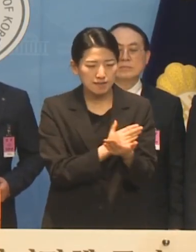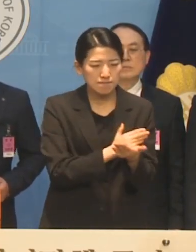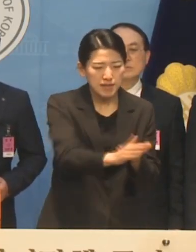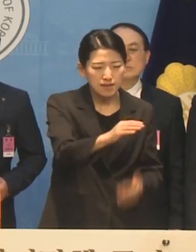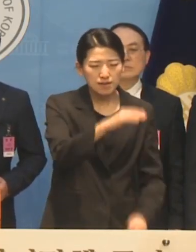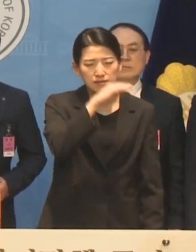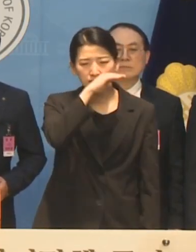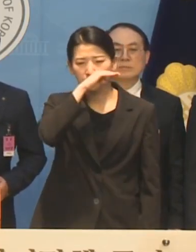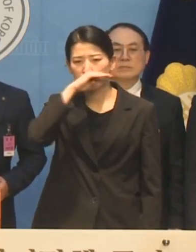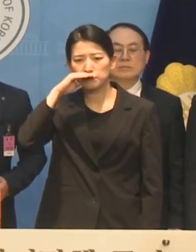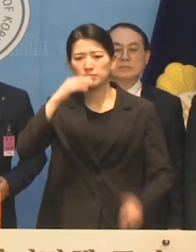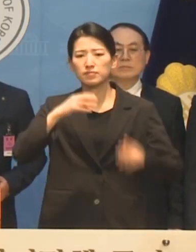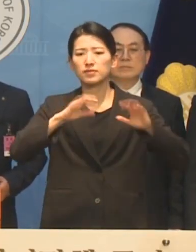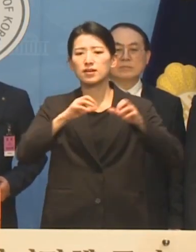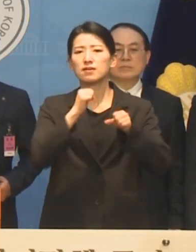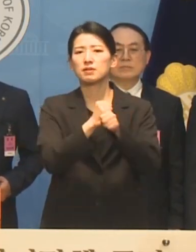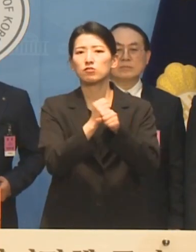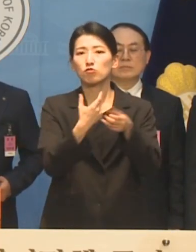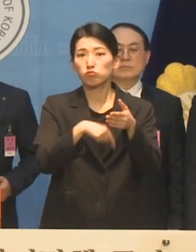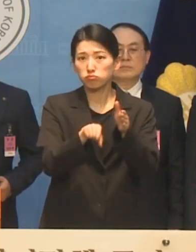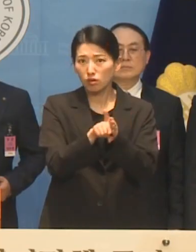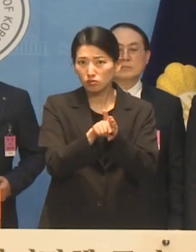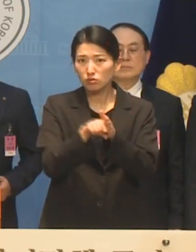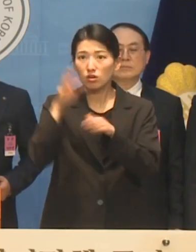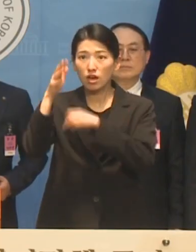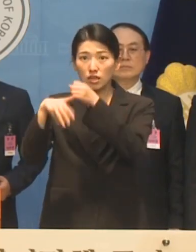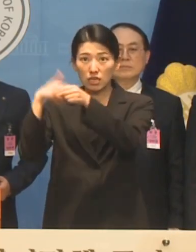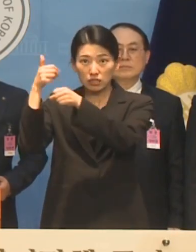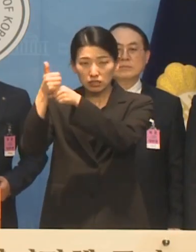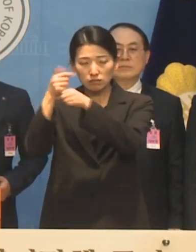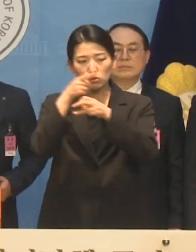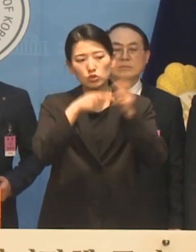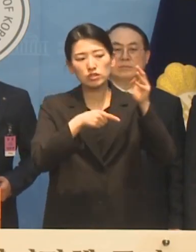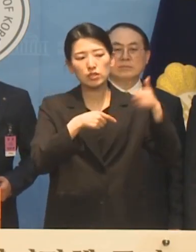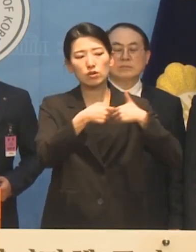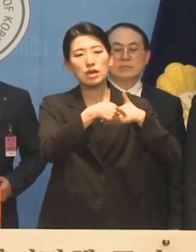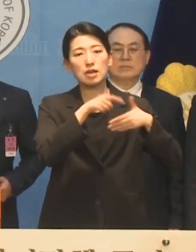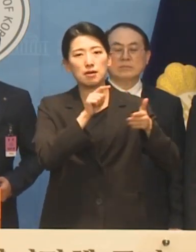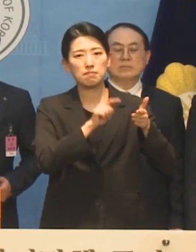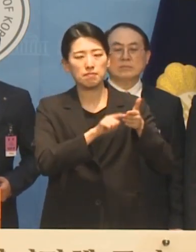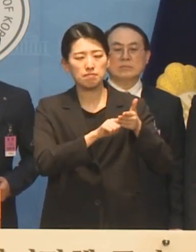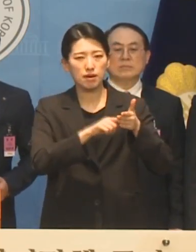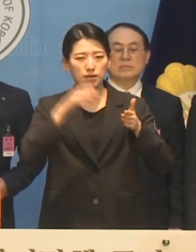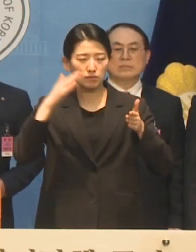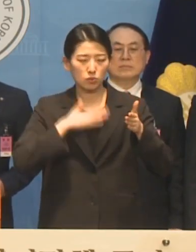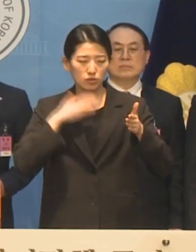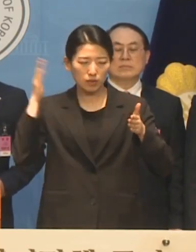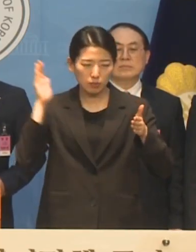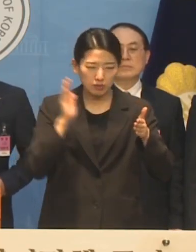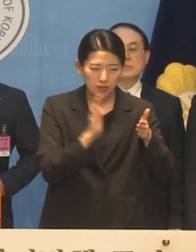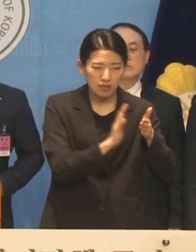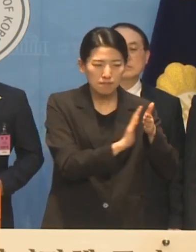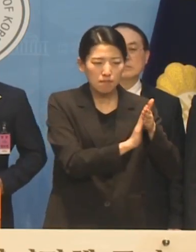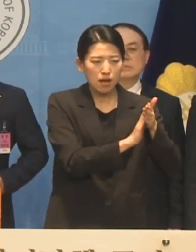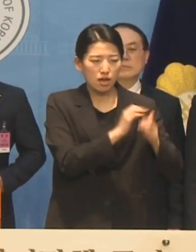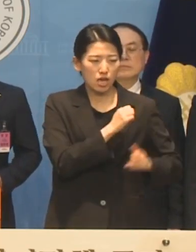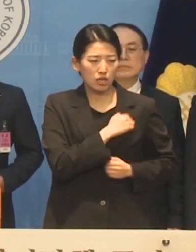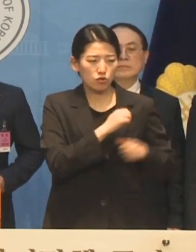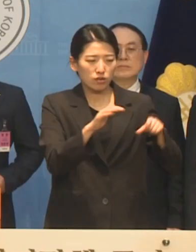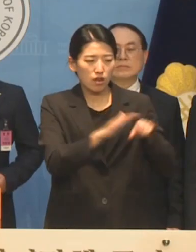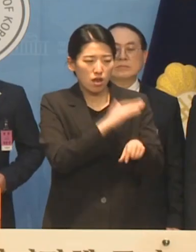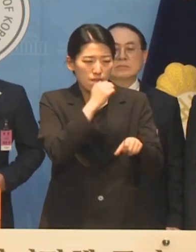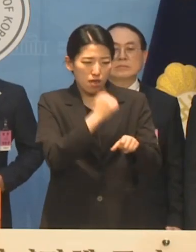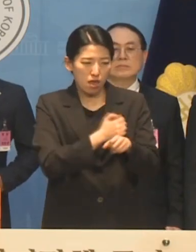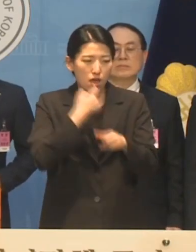위하여 하나님께서 대통령의 마음을 감동하시어서 계엄을 선포하게 하셨고 잠들어 있었던